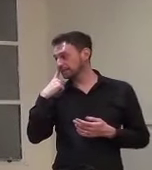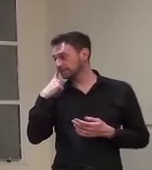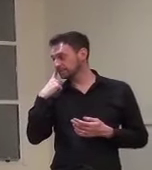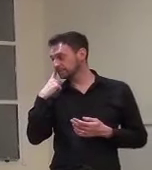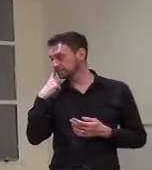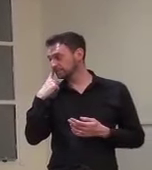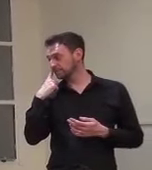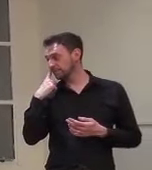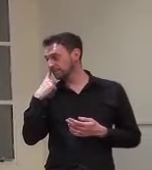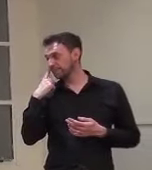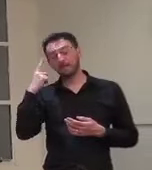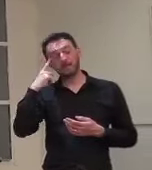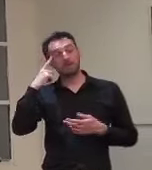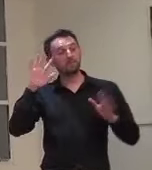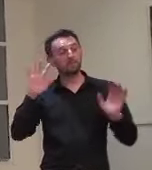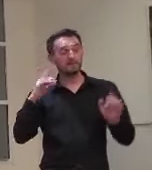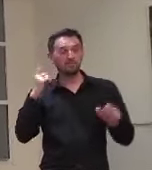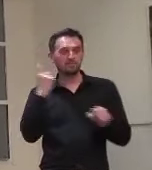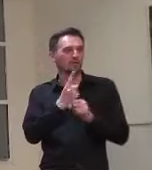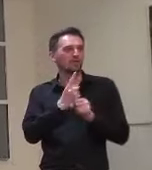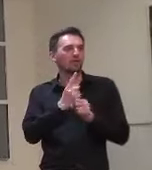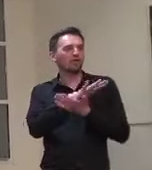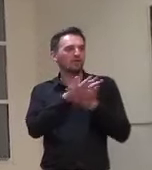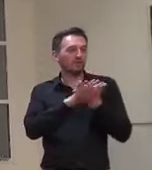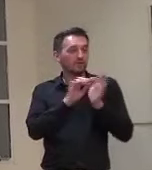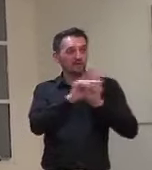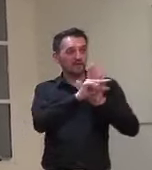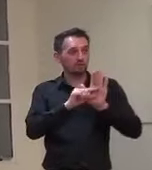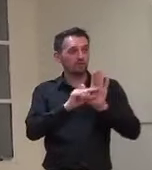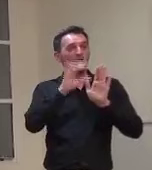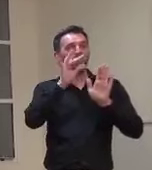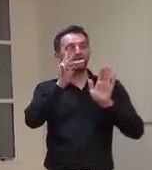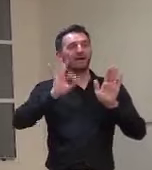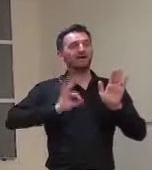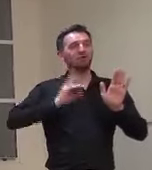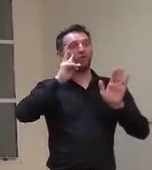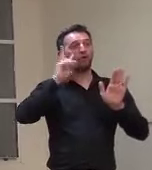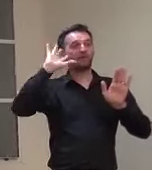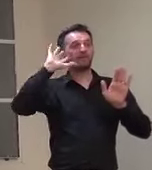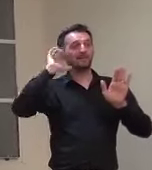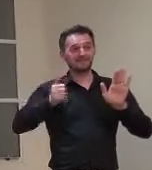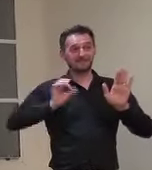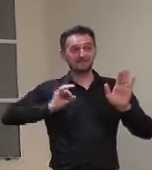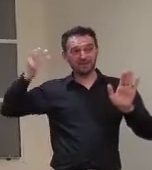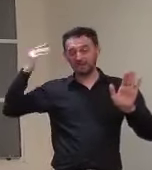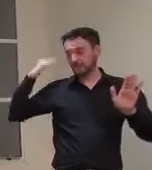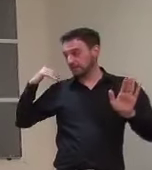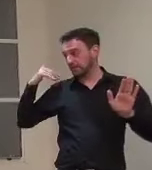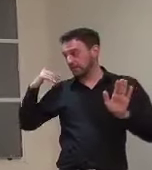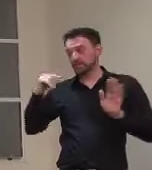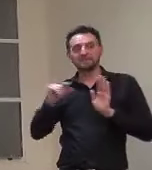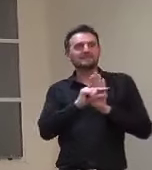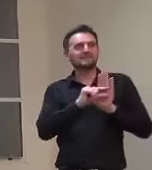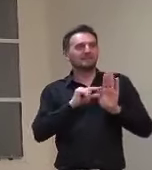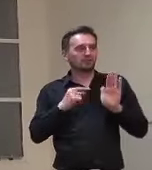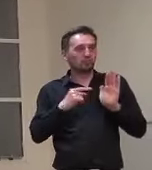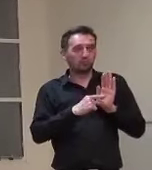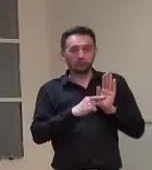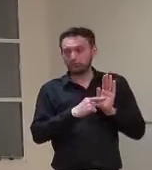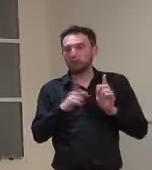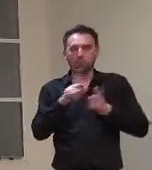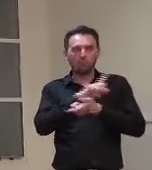en diciembre de 2016 para lo que es una resolución que